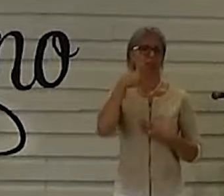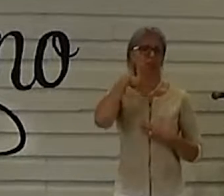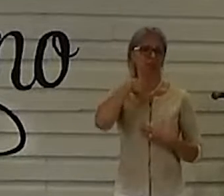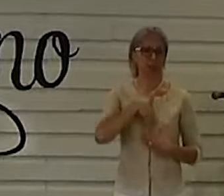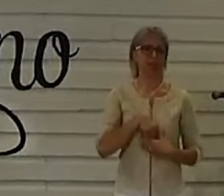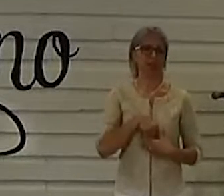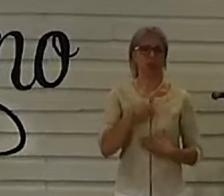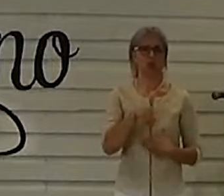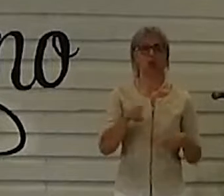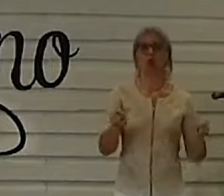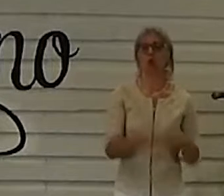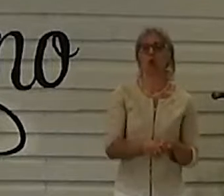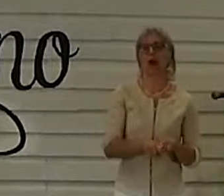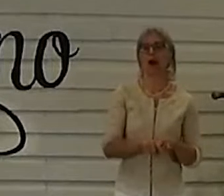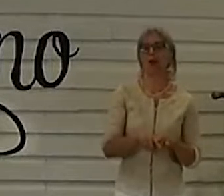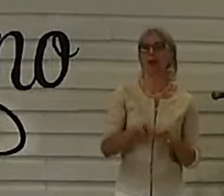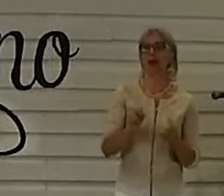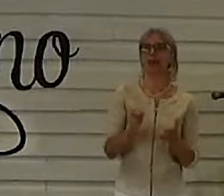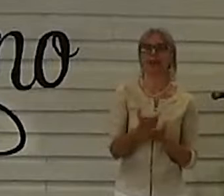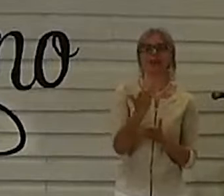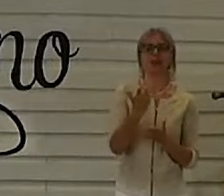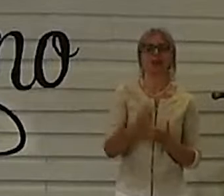contrario. Non può essere